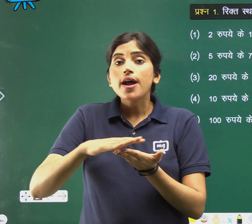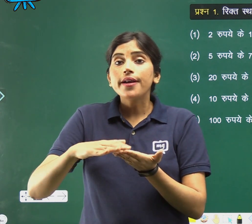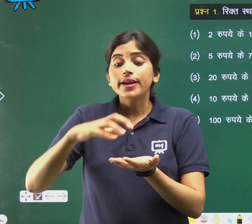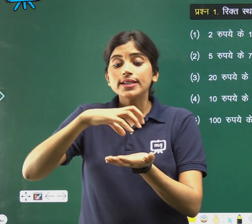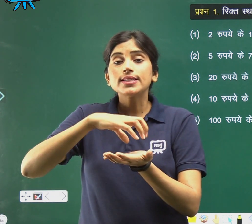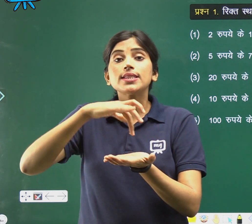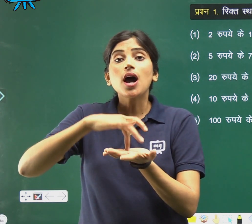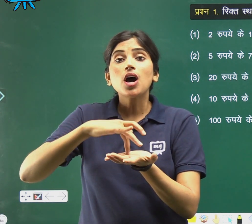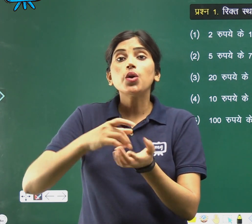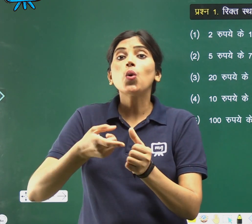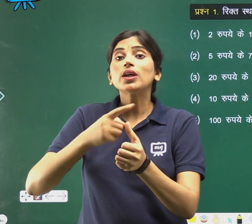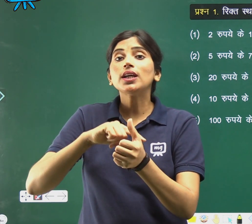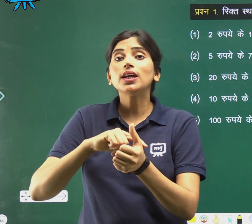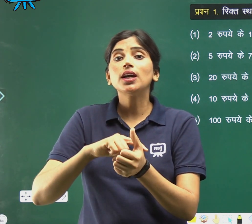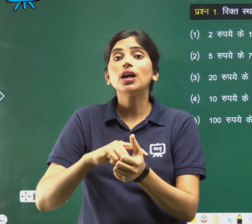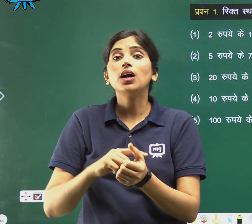की